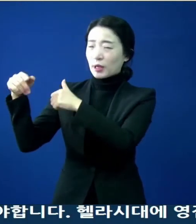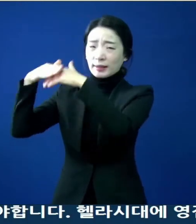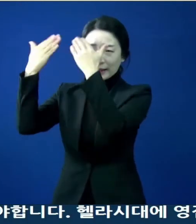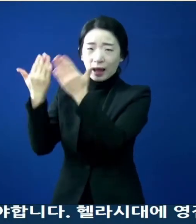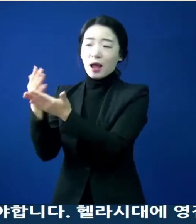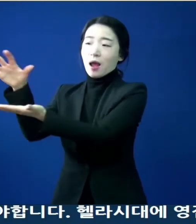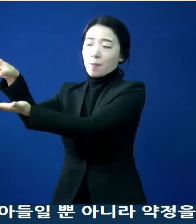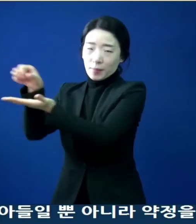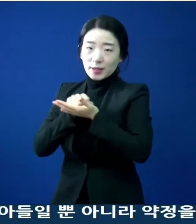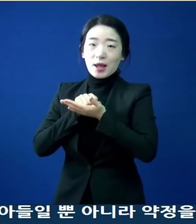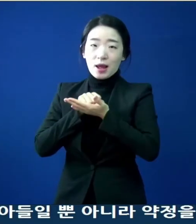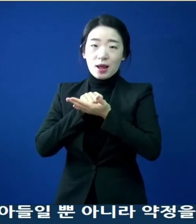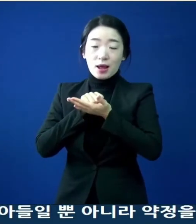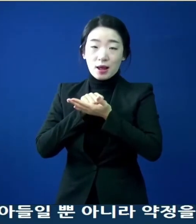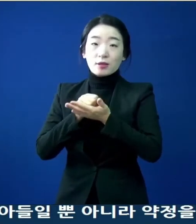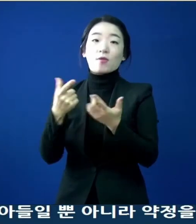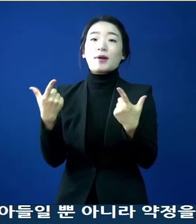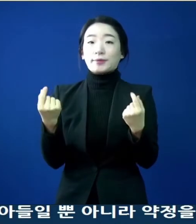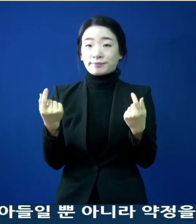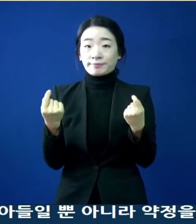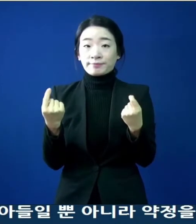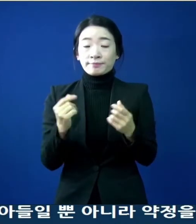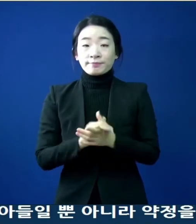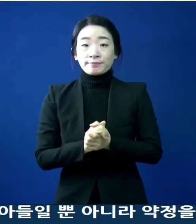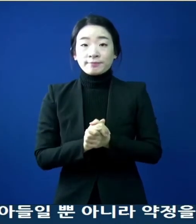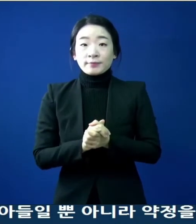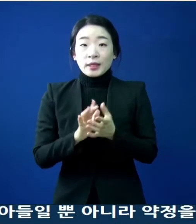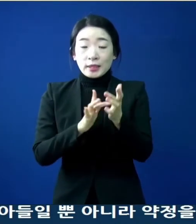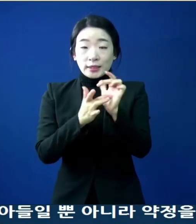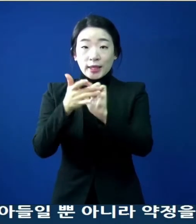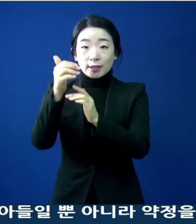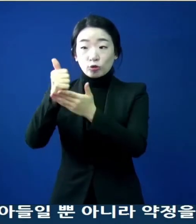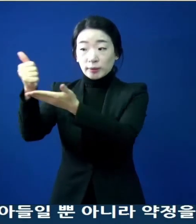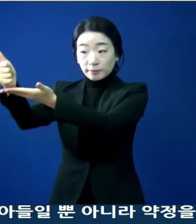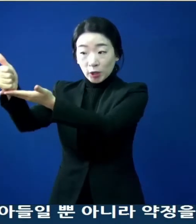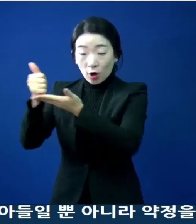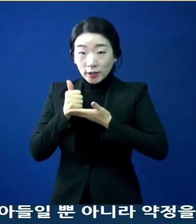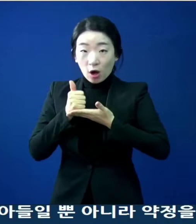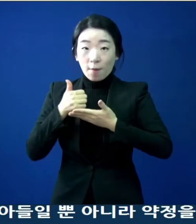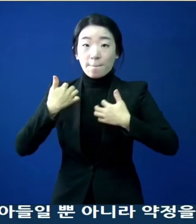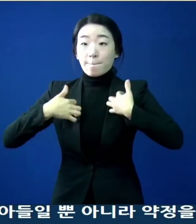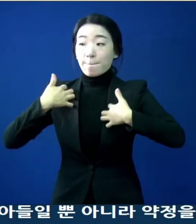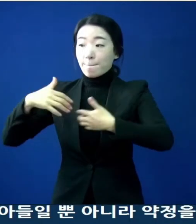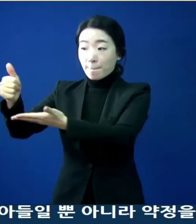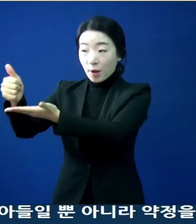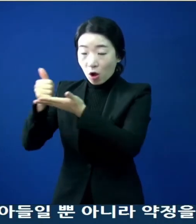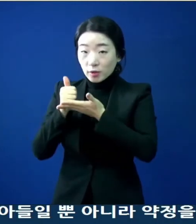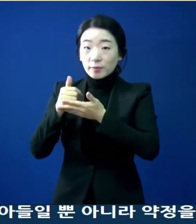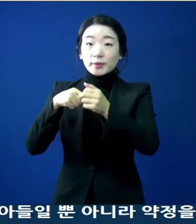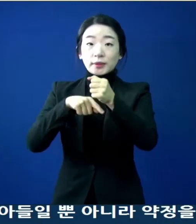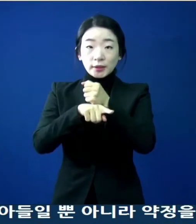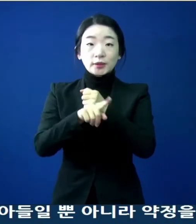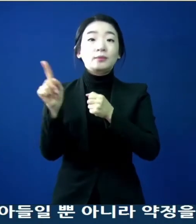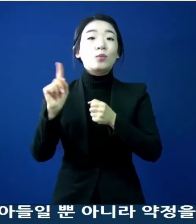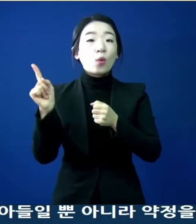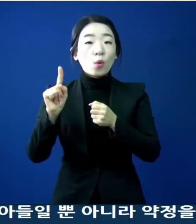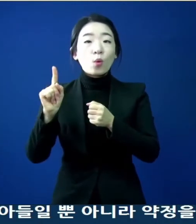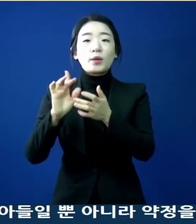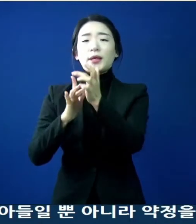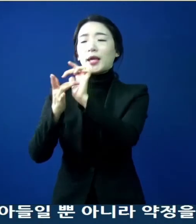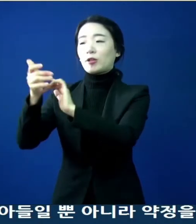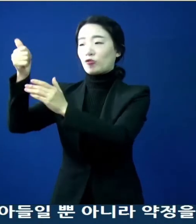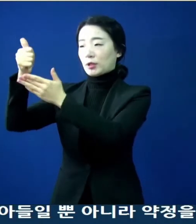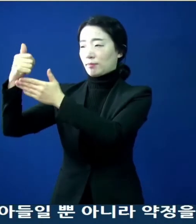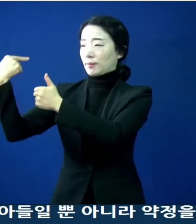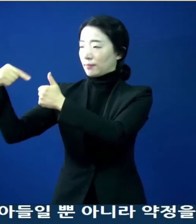특별히 우리가 예수님을 영접한다 했을 때 예수님이 가르쳐 주신 그 말씀, 예수님이 우리에게